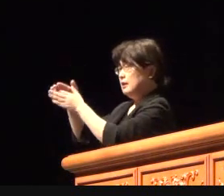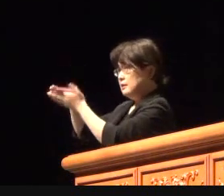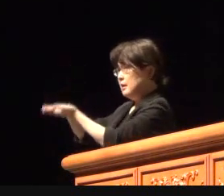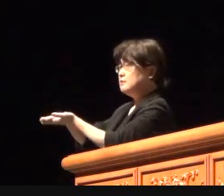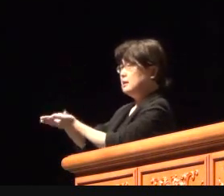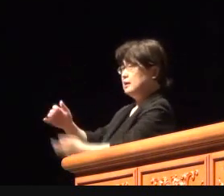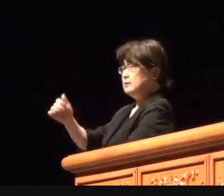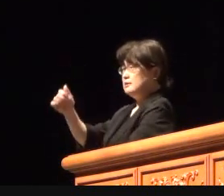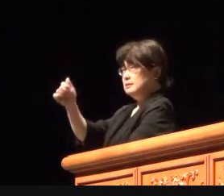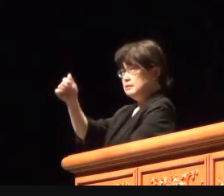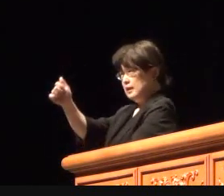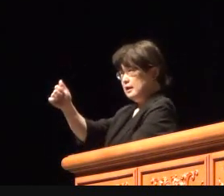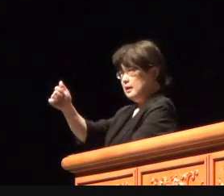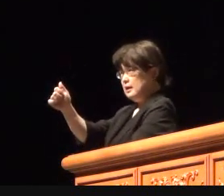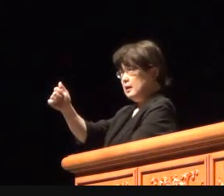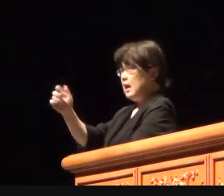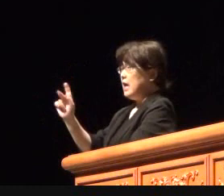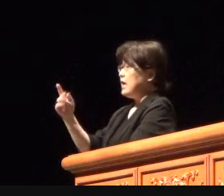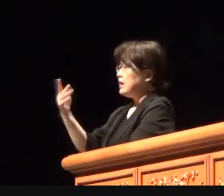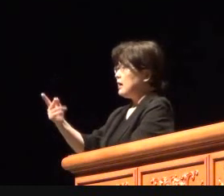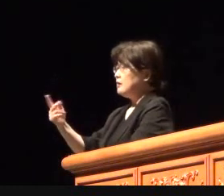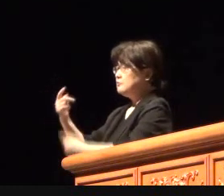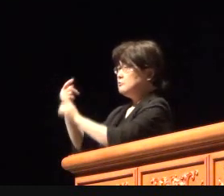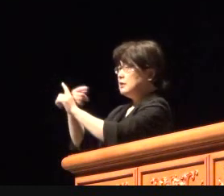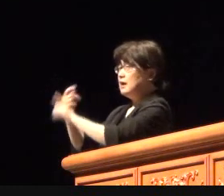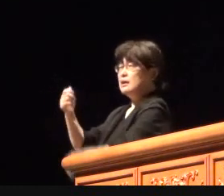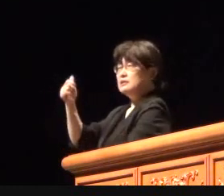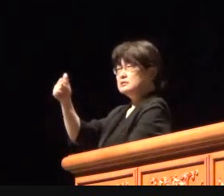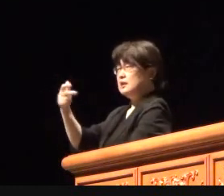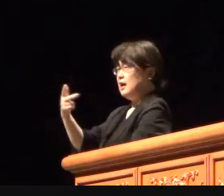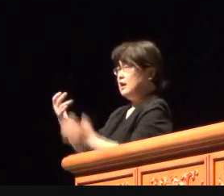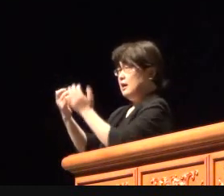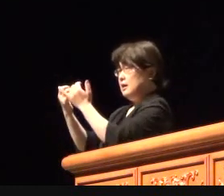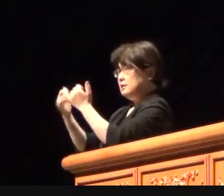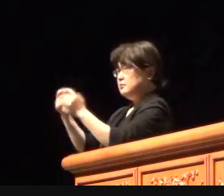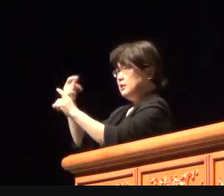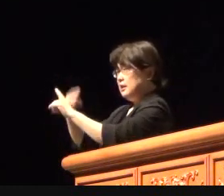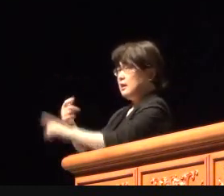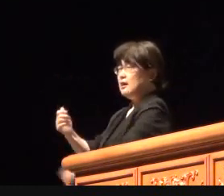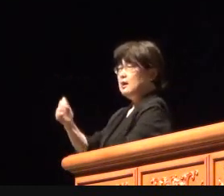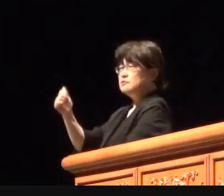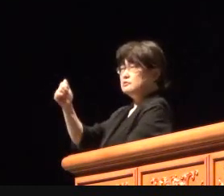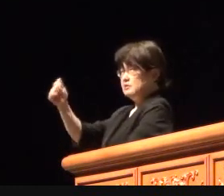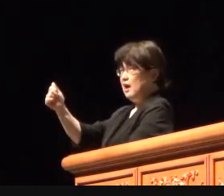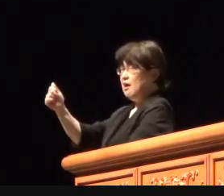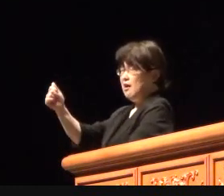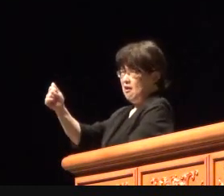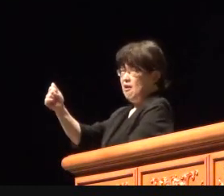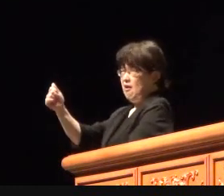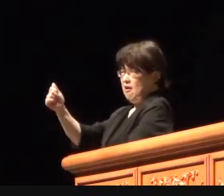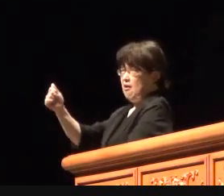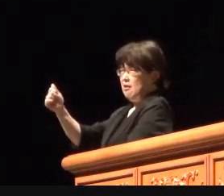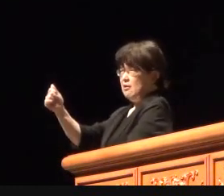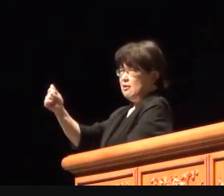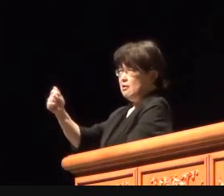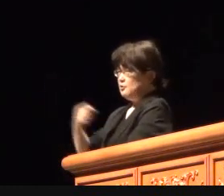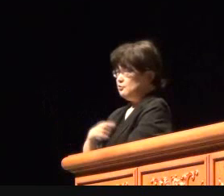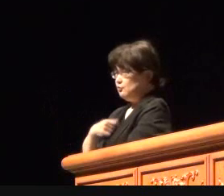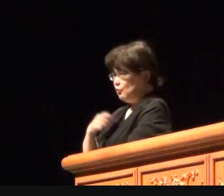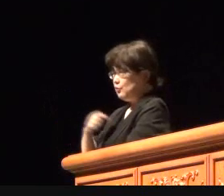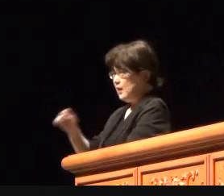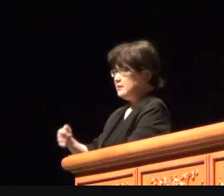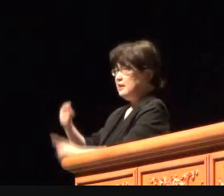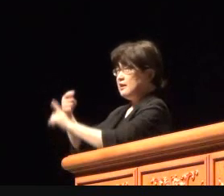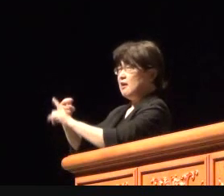られました核科学者で市民科学者と、むしろご自分のことを位置づけておられた